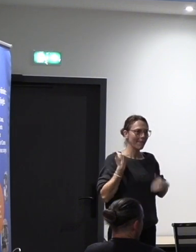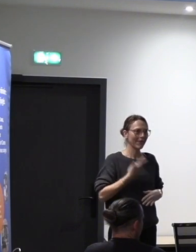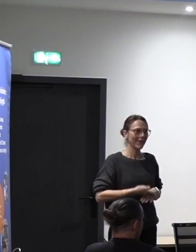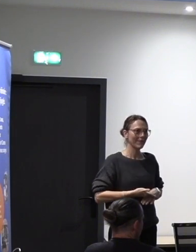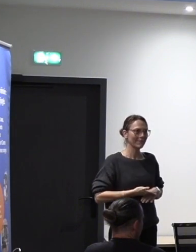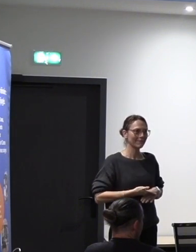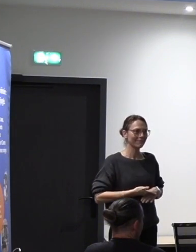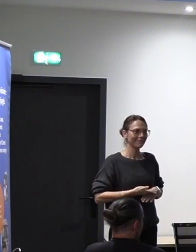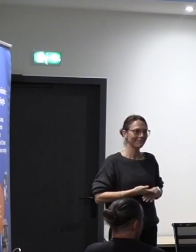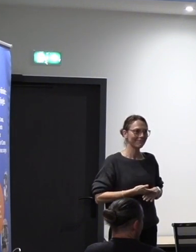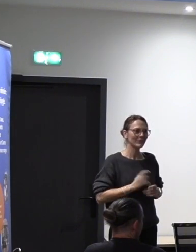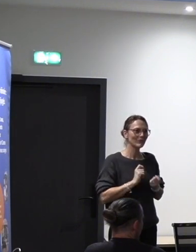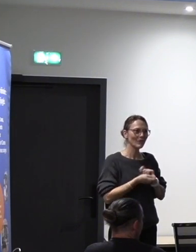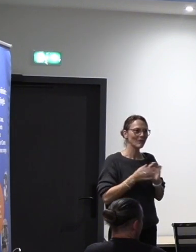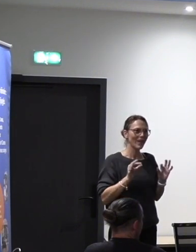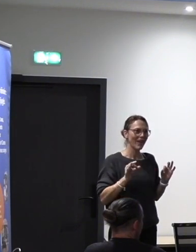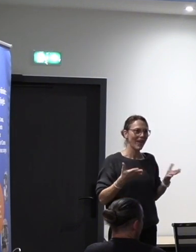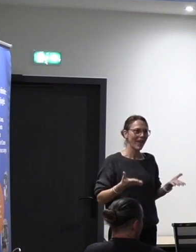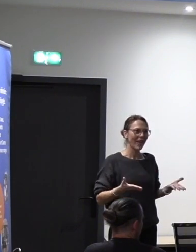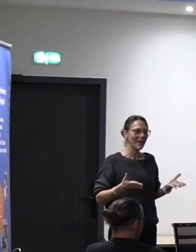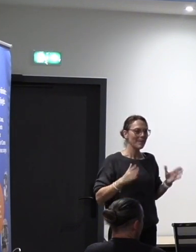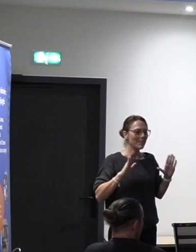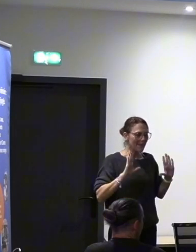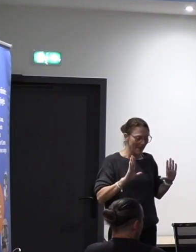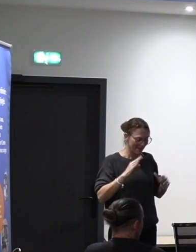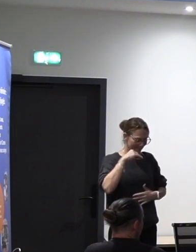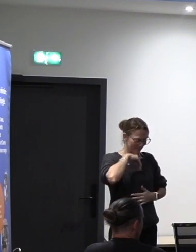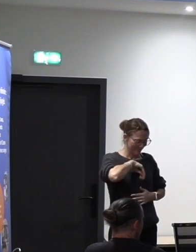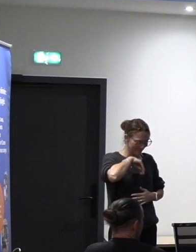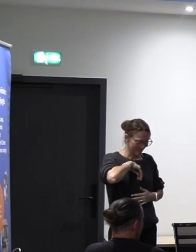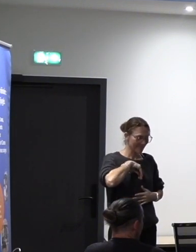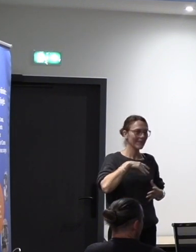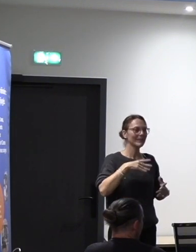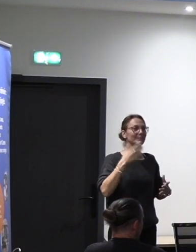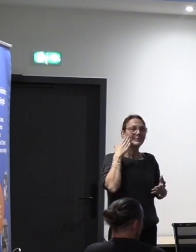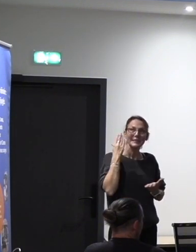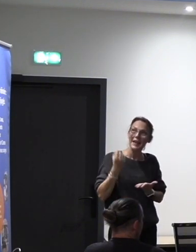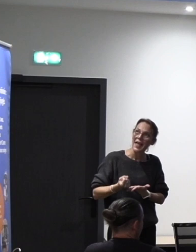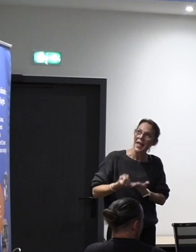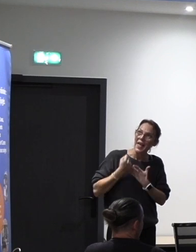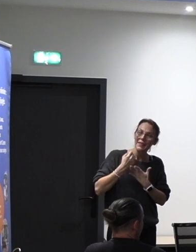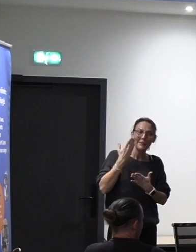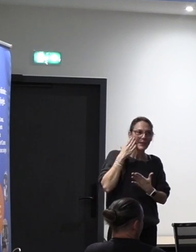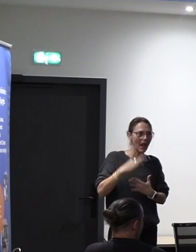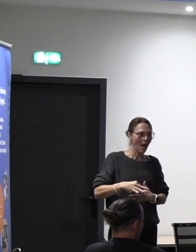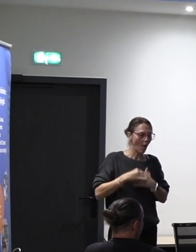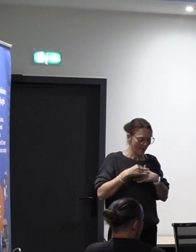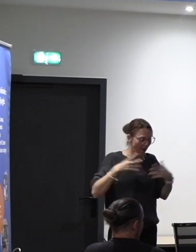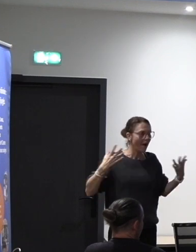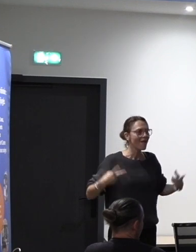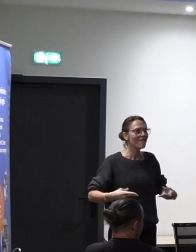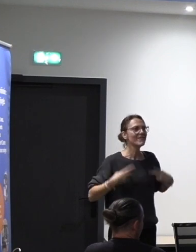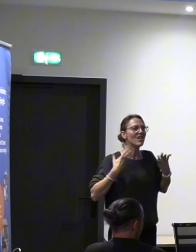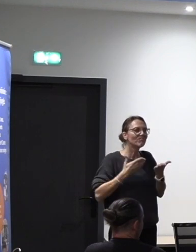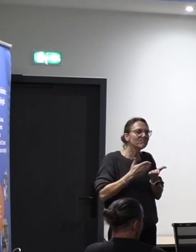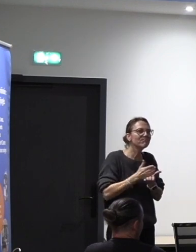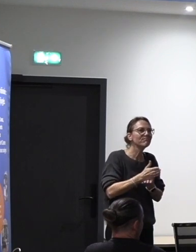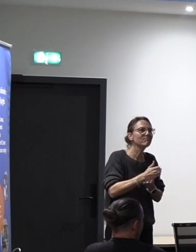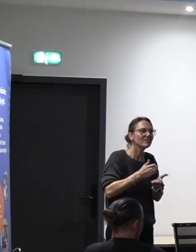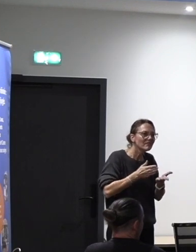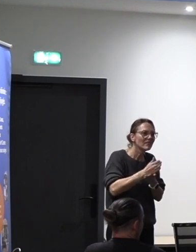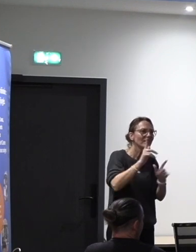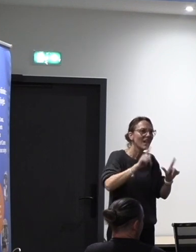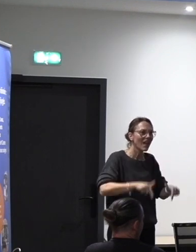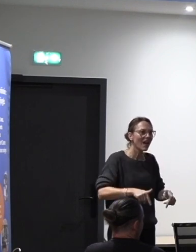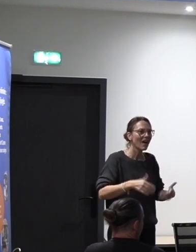demi-iota. Donc c'est pas l'état qui compte, c'est est-ce que dans cet état, si on m'aide, si on m'accompagne, je peux continuer de donner du sens à ma vie. Est-ce